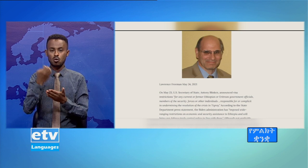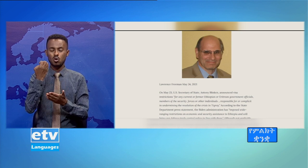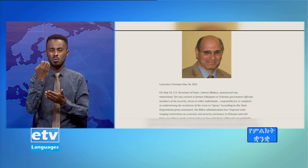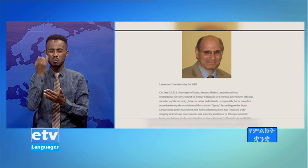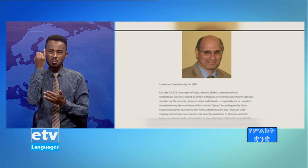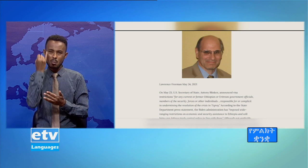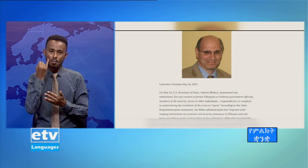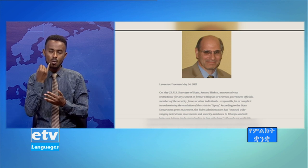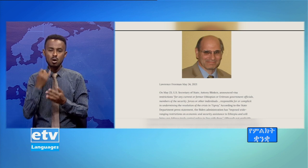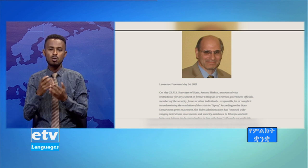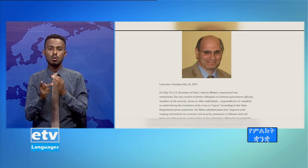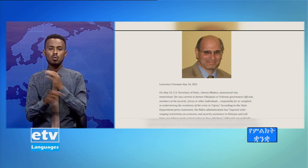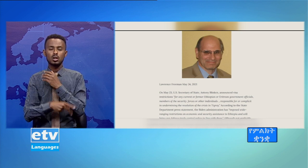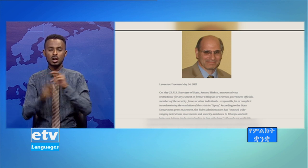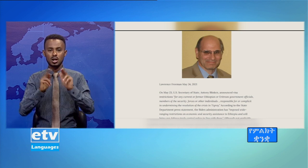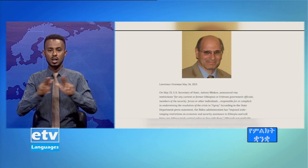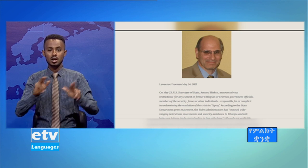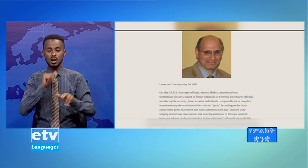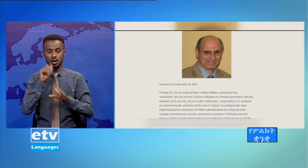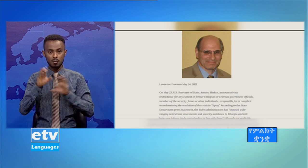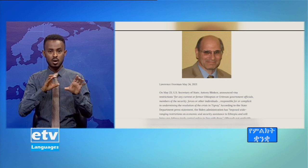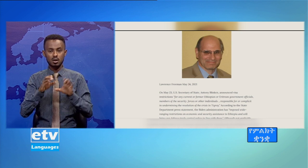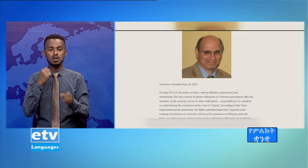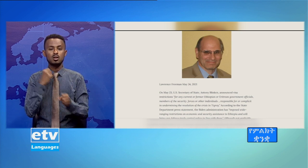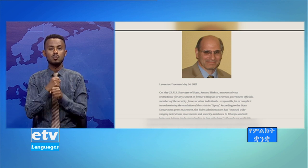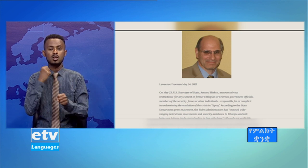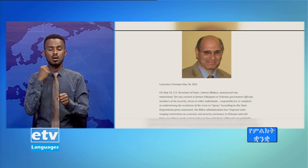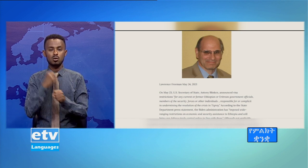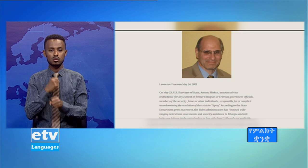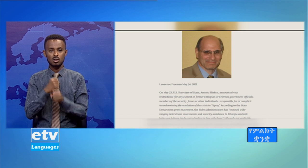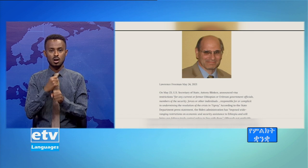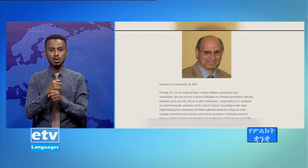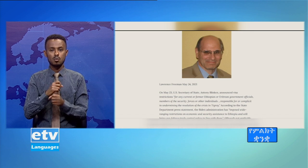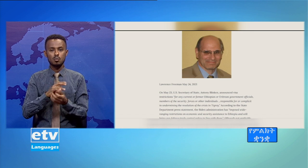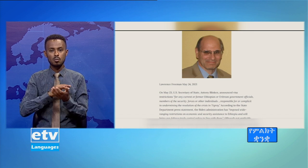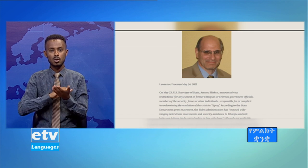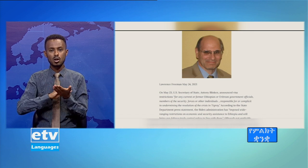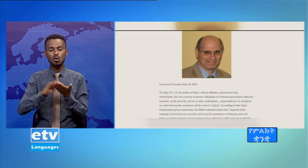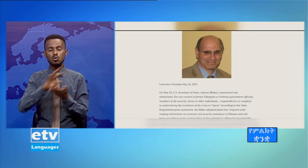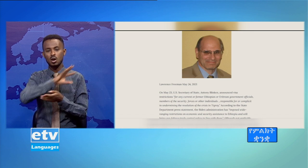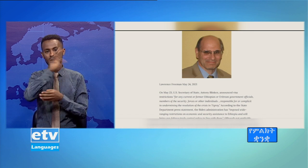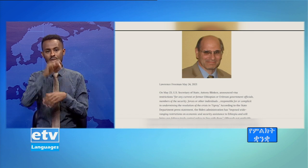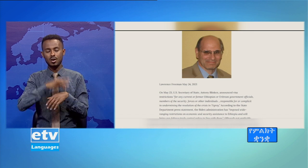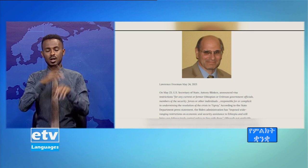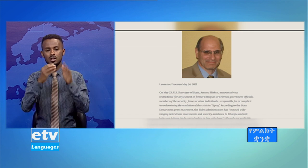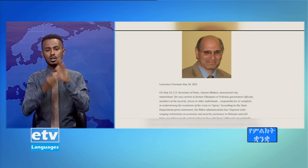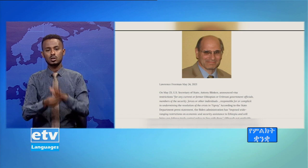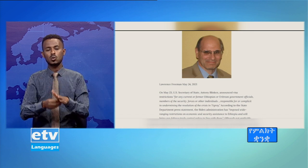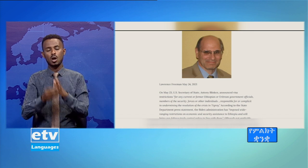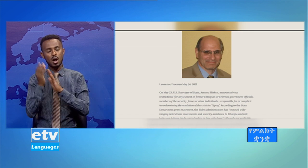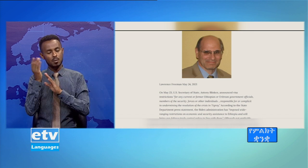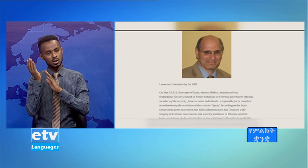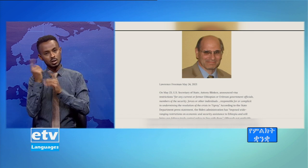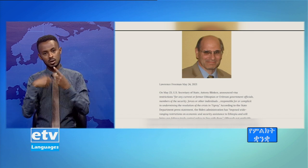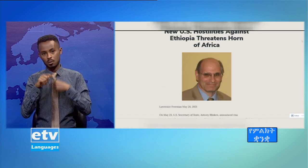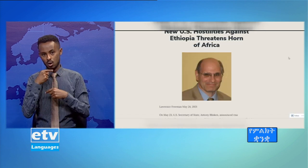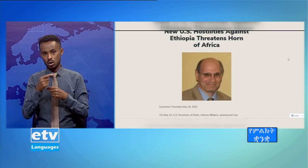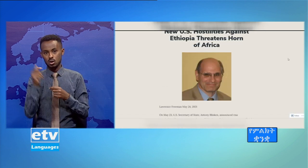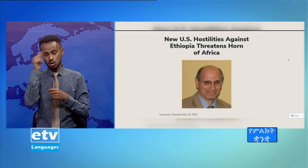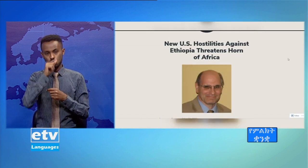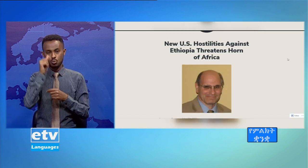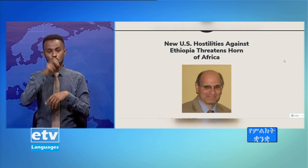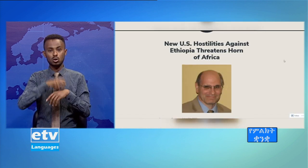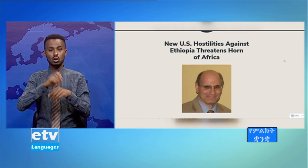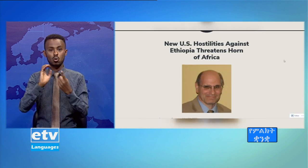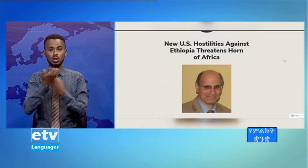በማድቀቅ በፖለቲካ እንዳትረጋጋ ለማድረግ የሚሰራው ስራ በሚሊዮኖች አፍሪካውያን ላይ ተጽዕኖ ያሳድራልም ብሏል። የኢትዮጵያን